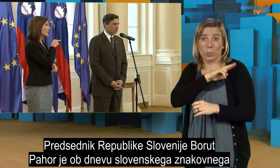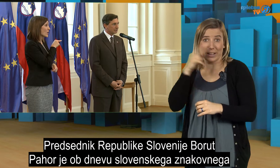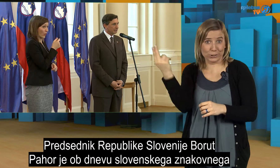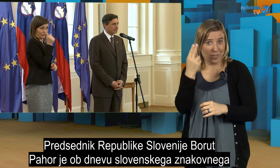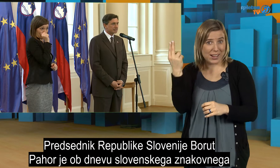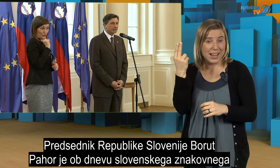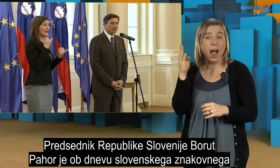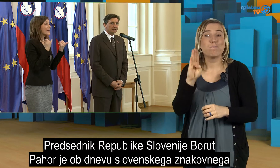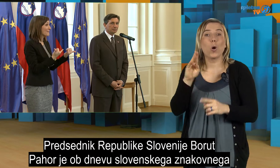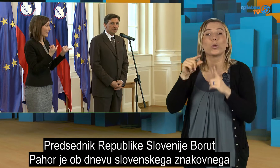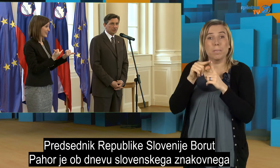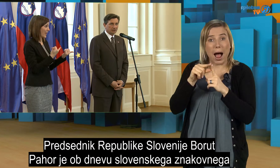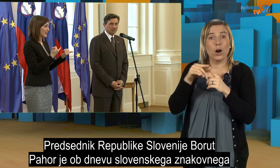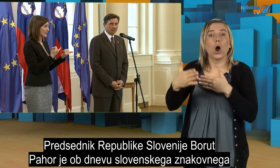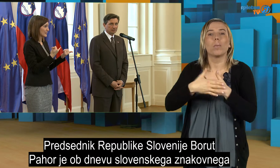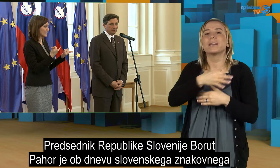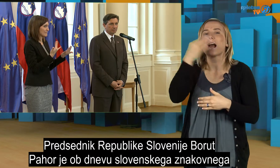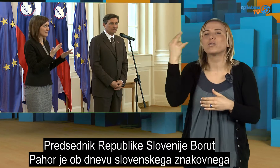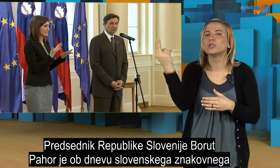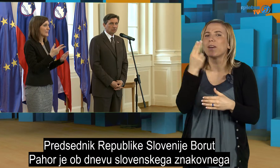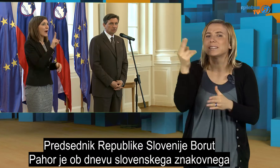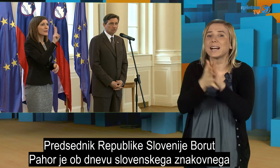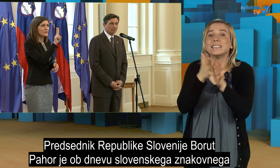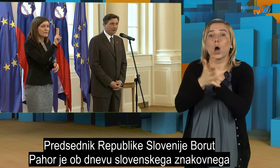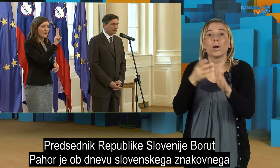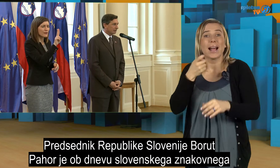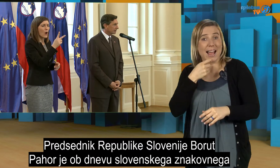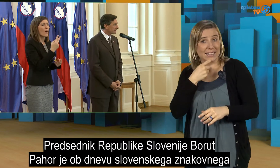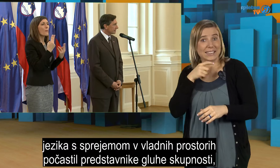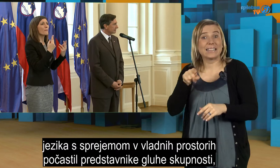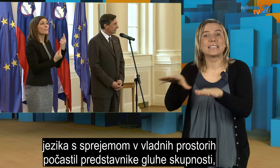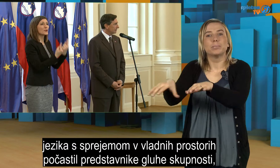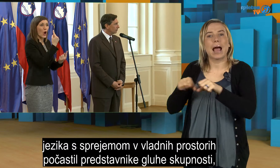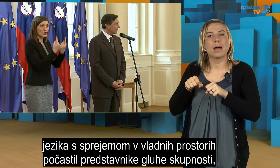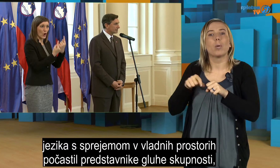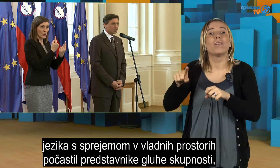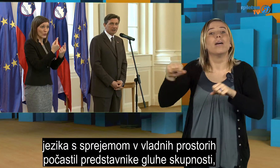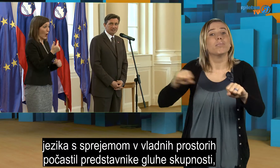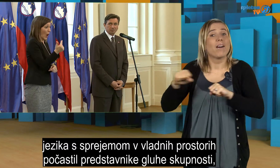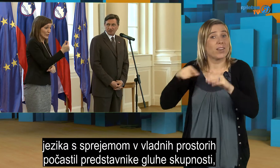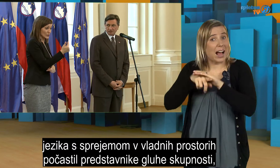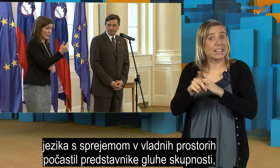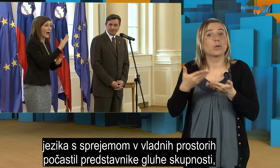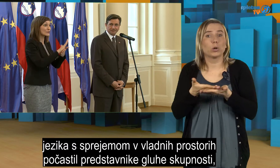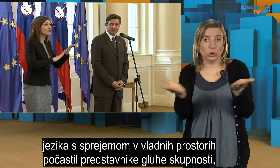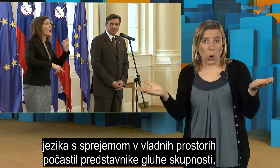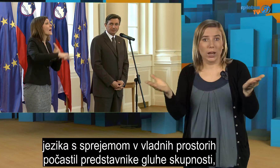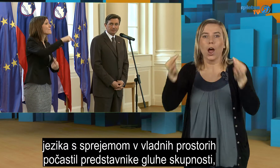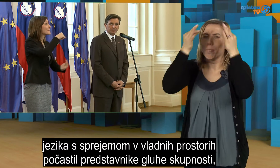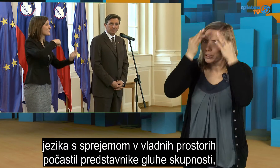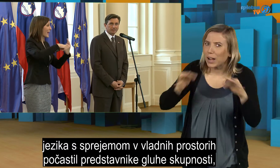Predsednik Republike Slovenije Borut Pahor je ob dnevu slovenskega znakovnega jezika s sprejemom v vladnih prostorih